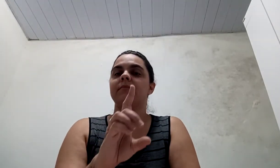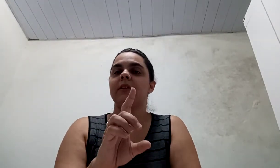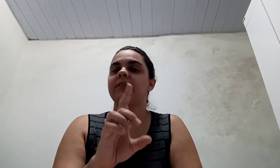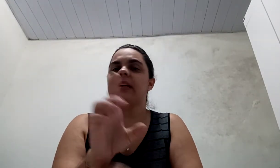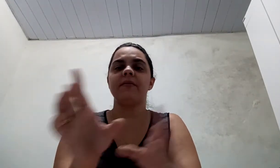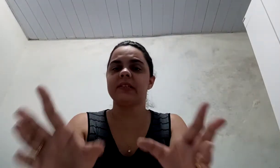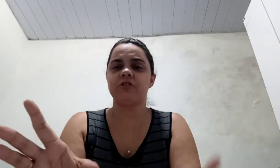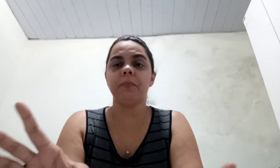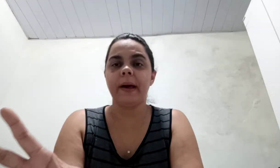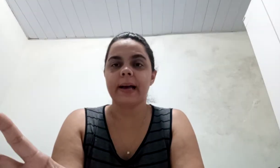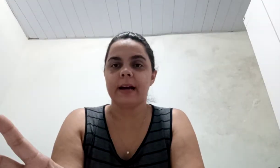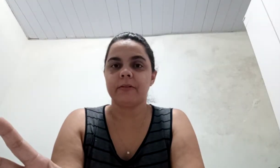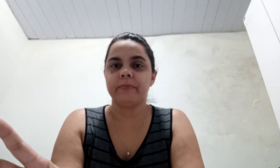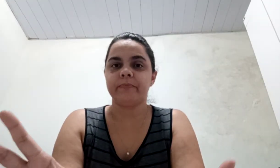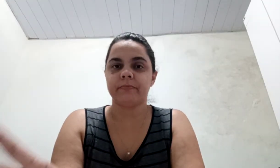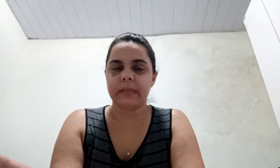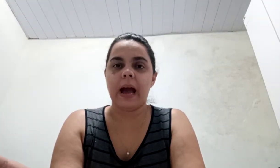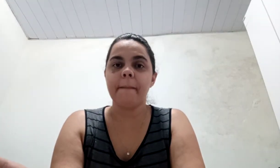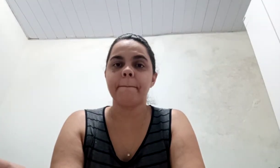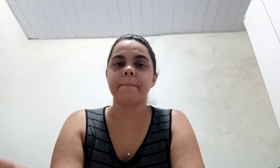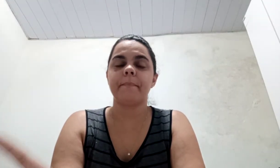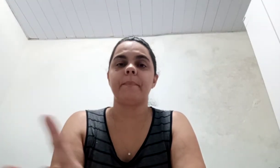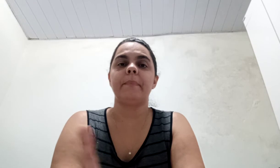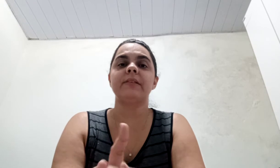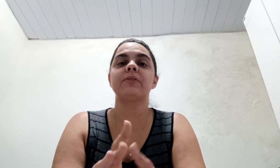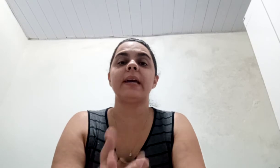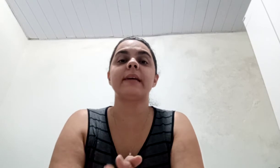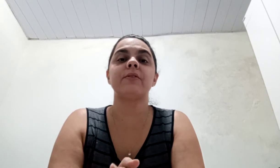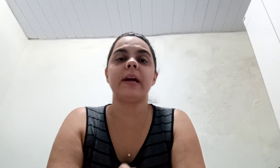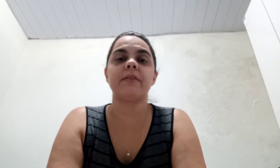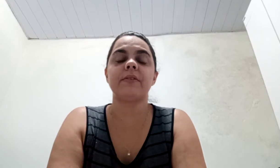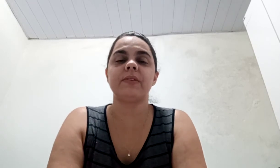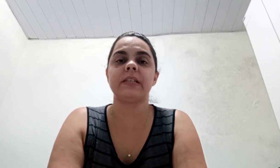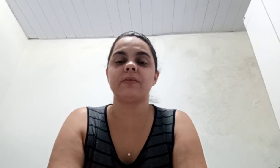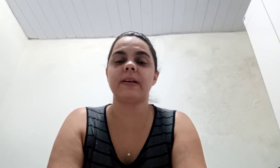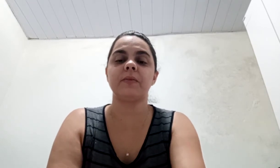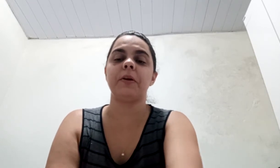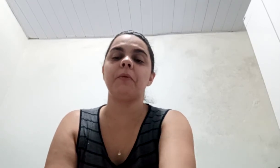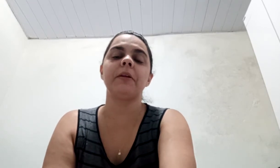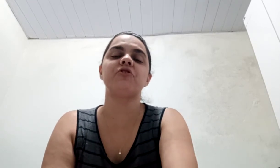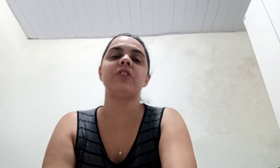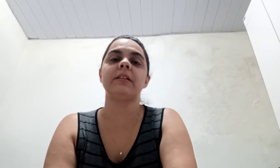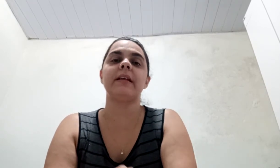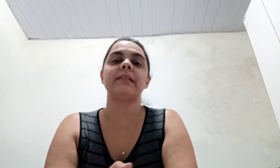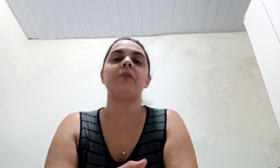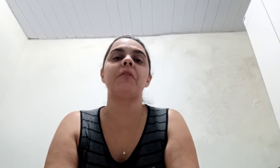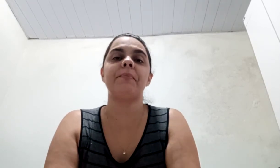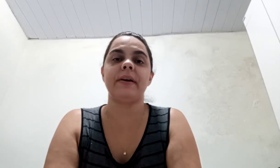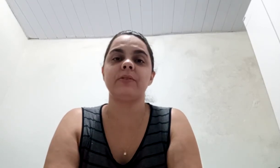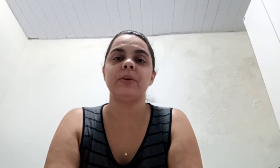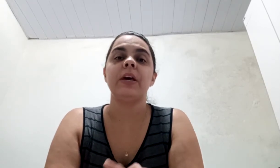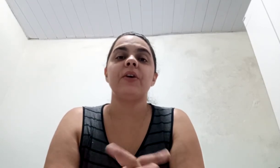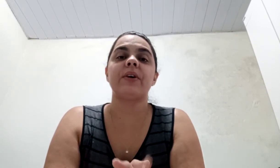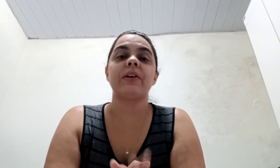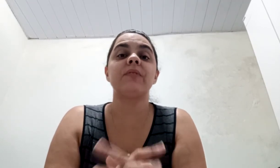eu sei que vocês não pegaram, tá? Mas o que é que eu quero que vocês façam, pelo menos diante desse alfabeto? Eu quero que